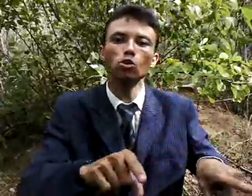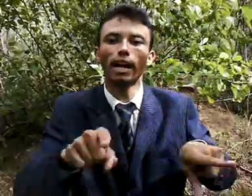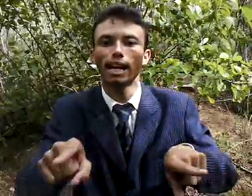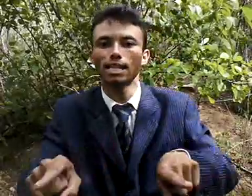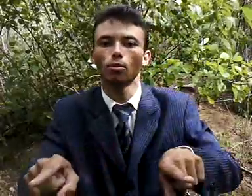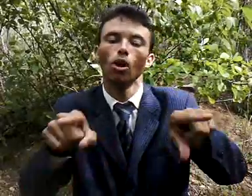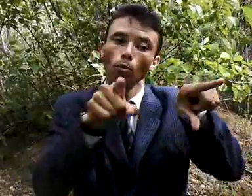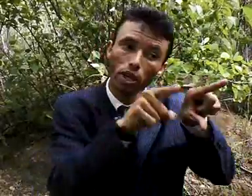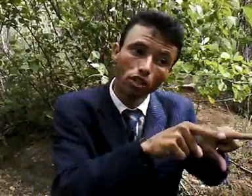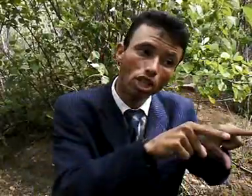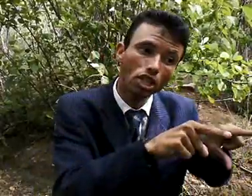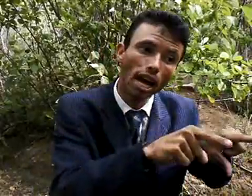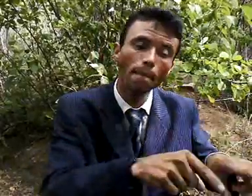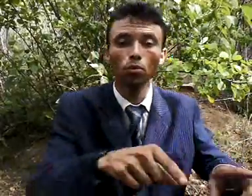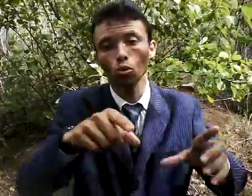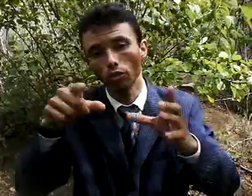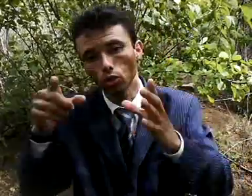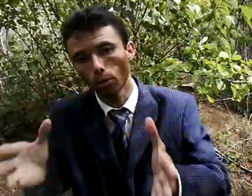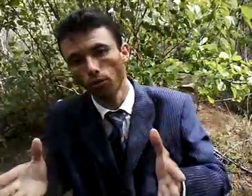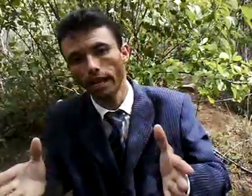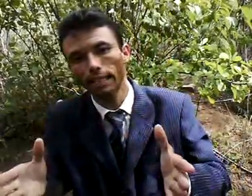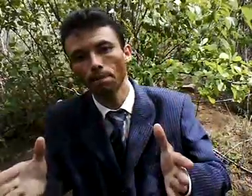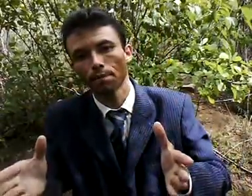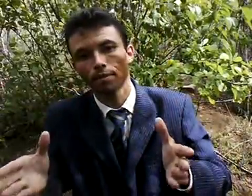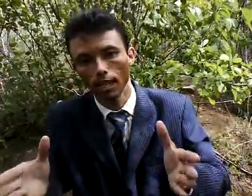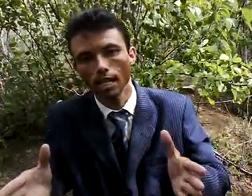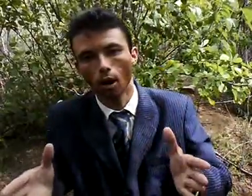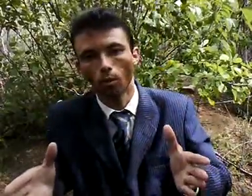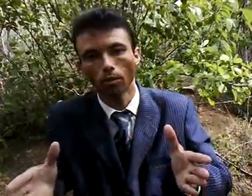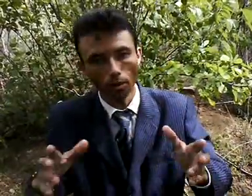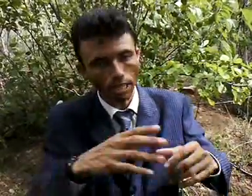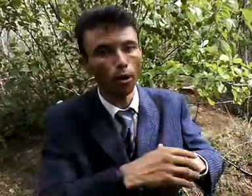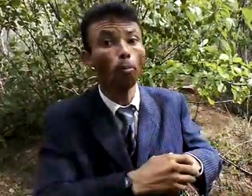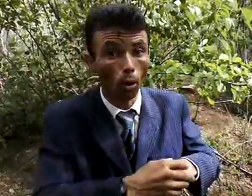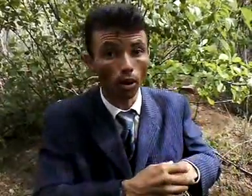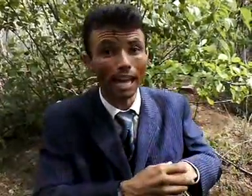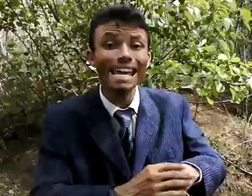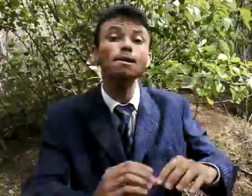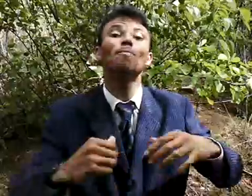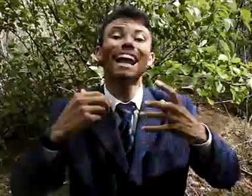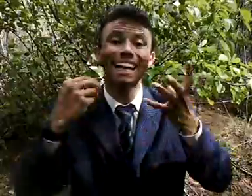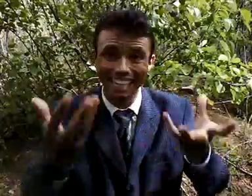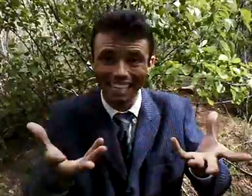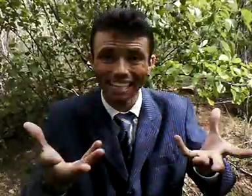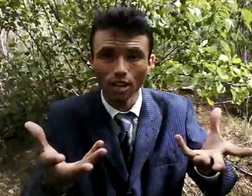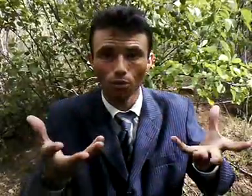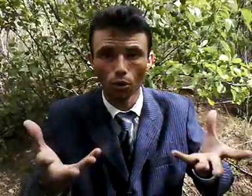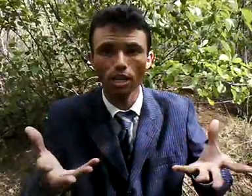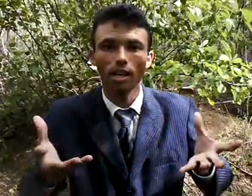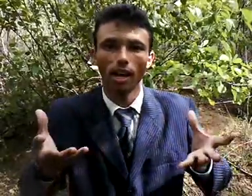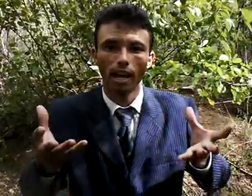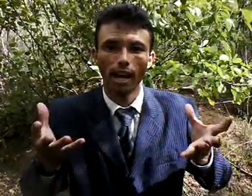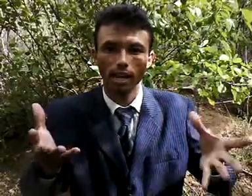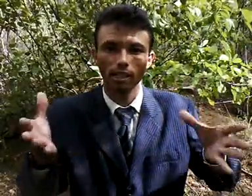o acréscimo no livro de Ester, no livro do profeta Daniel? Vamos saber o porquê e para que foi esta